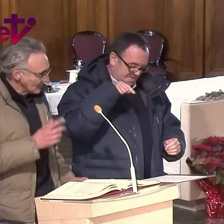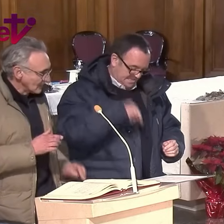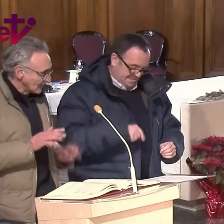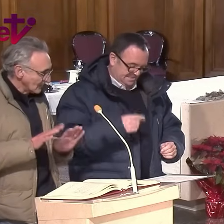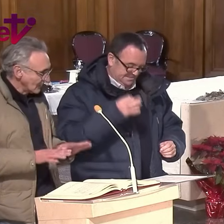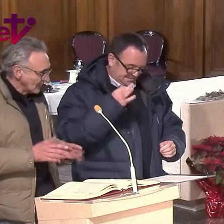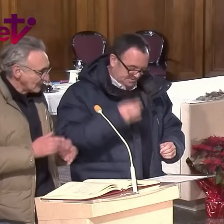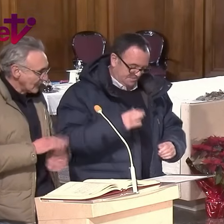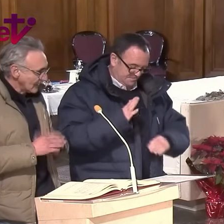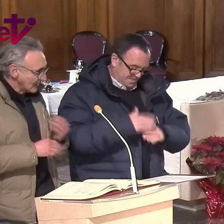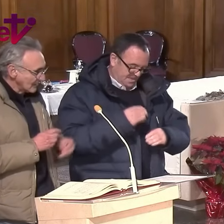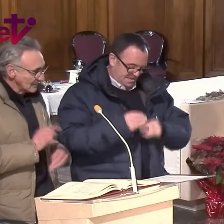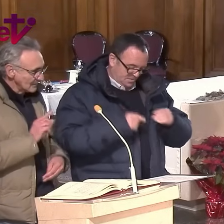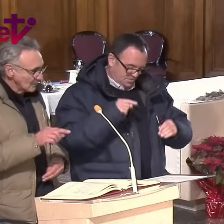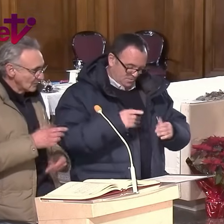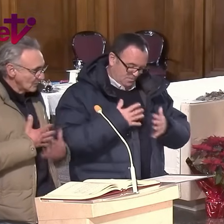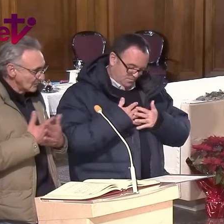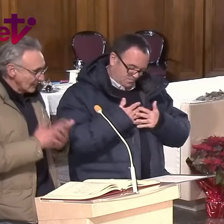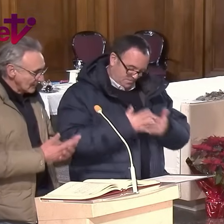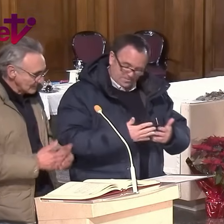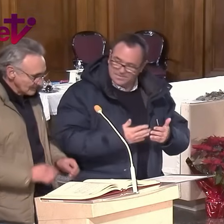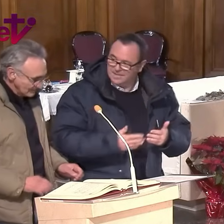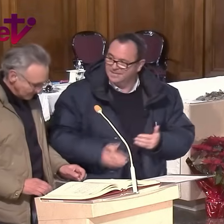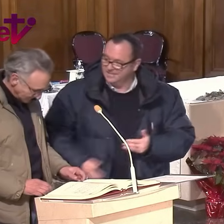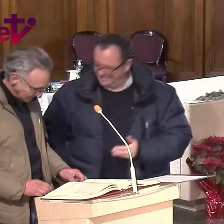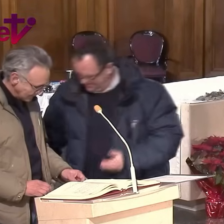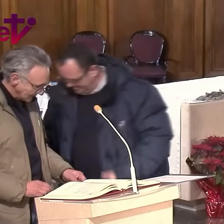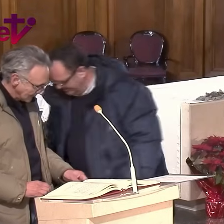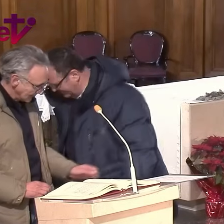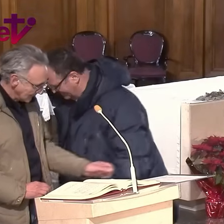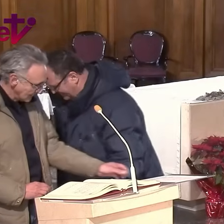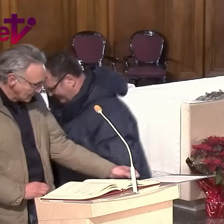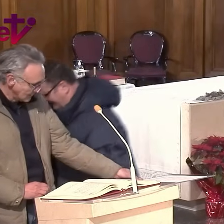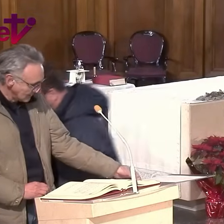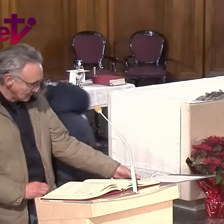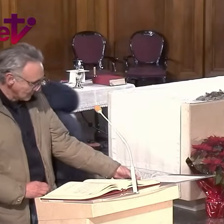Señor, estoy para hacer tu voluntad.